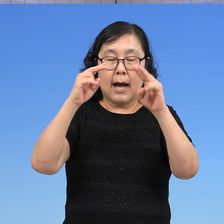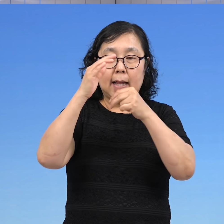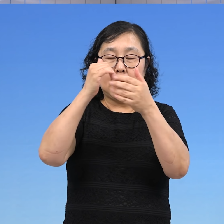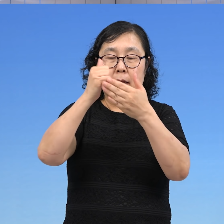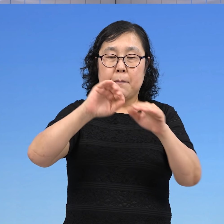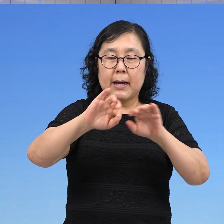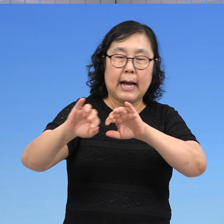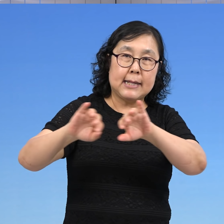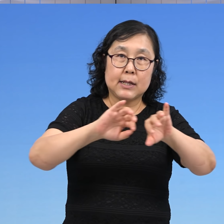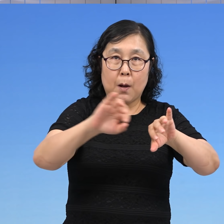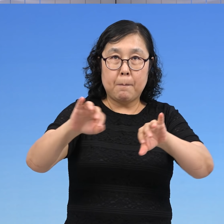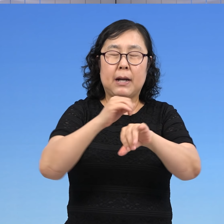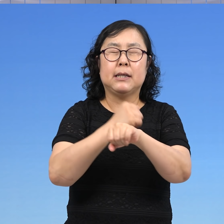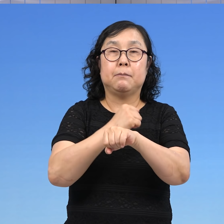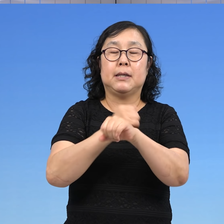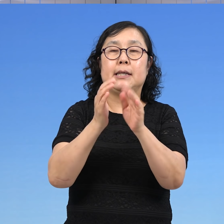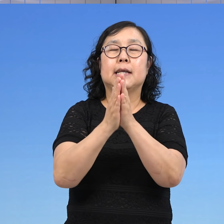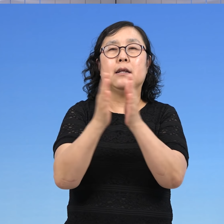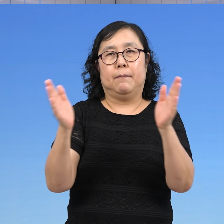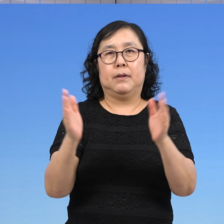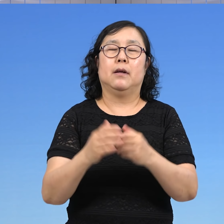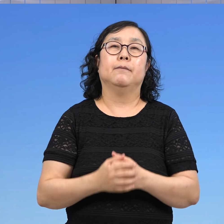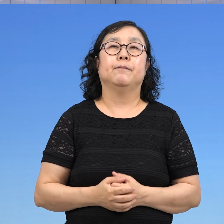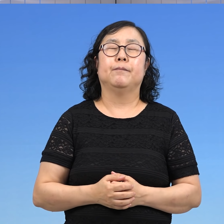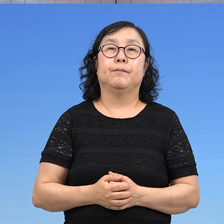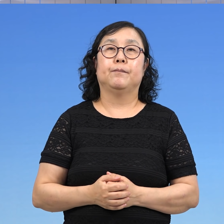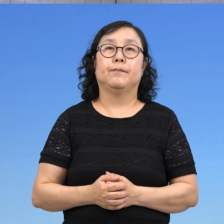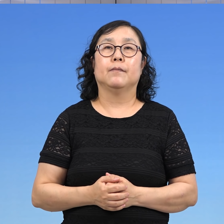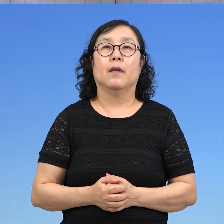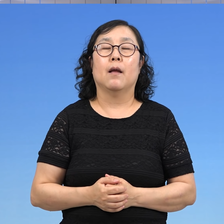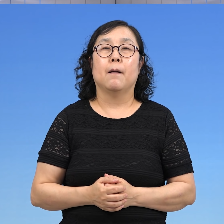테이 파 심히 시작이 되더라는 거예요